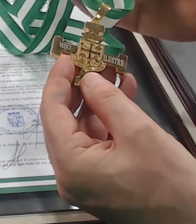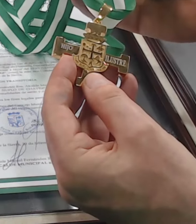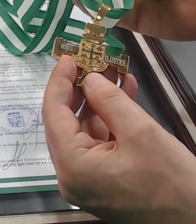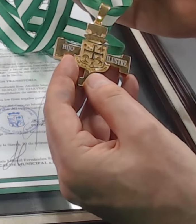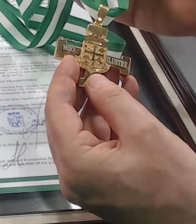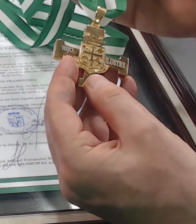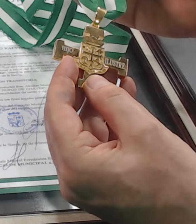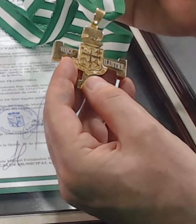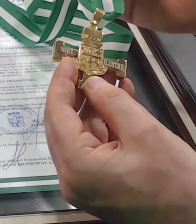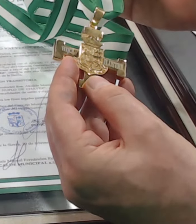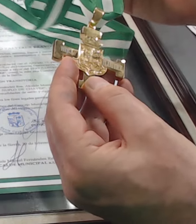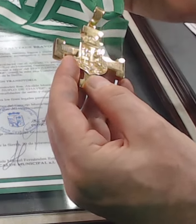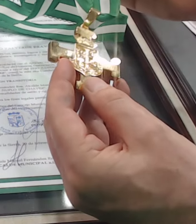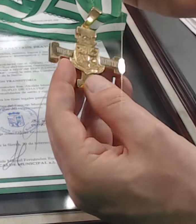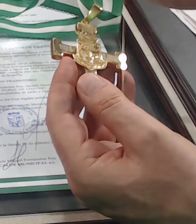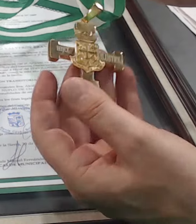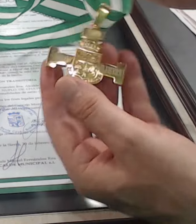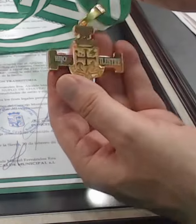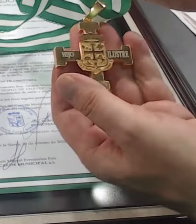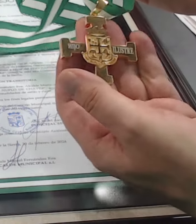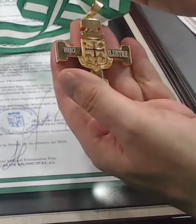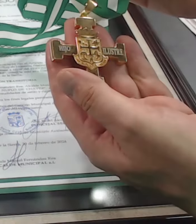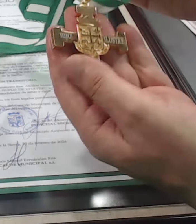vale mucho, por supuesto,